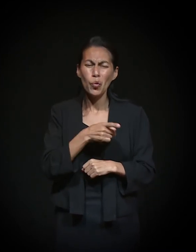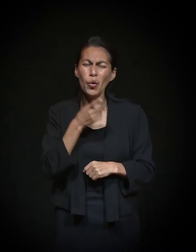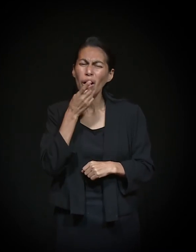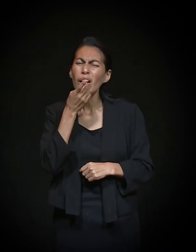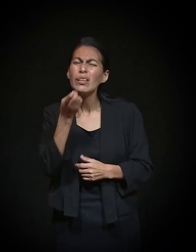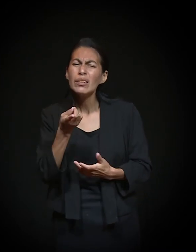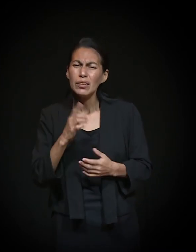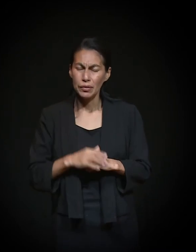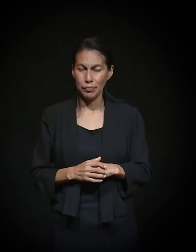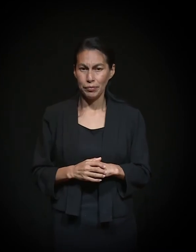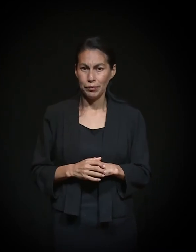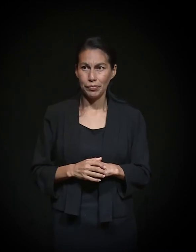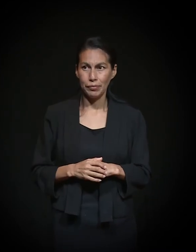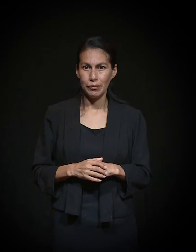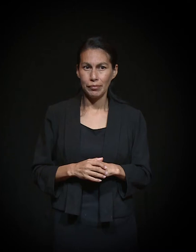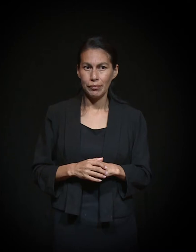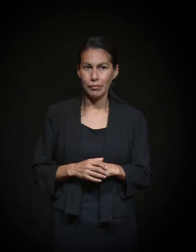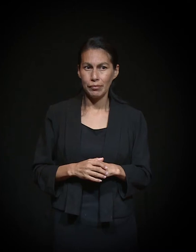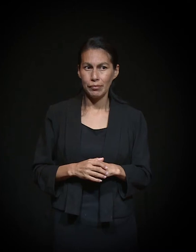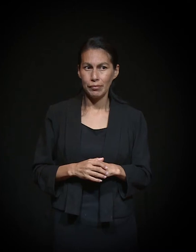diría sobre ellos?